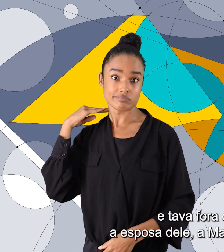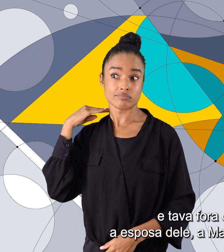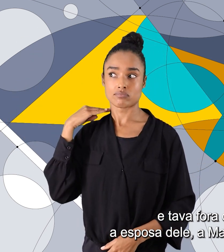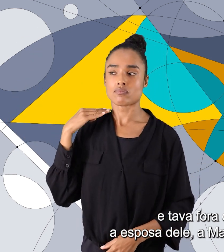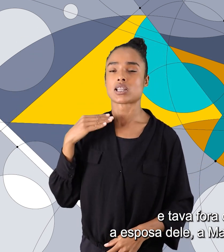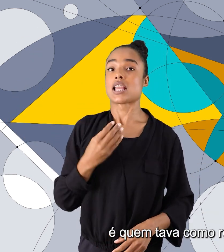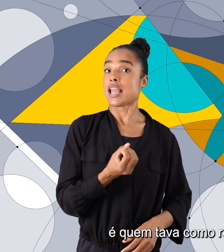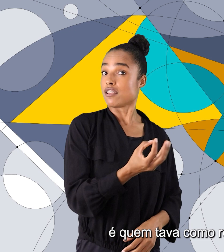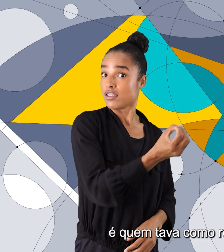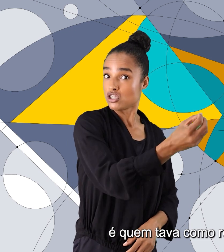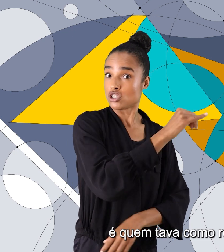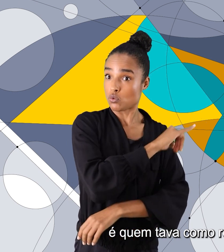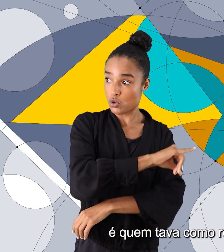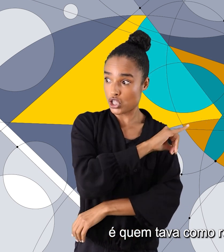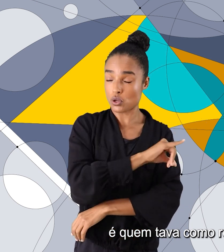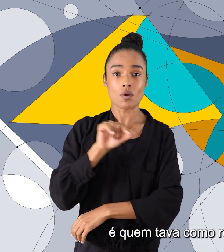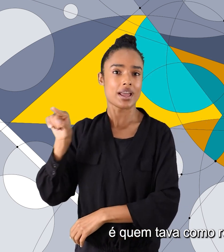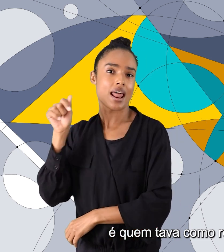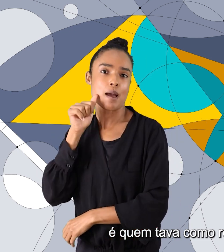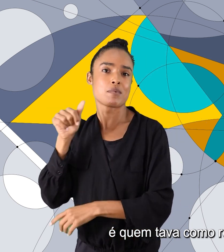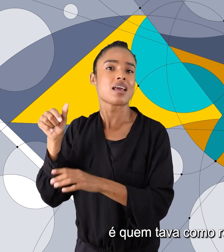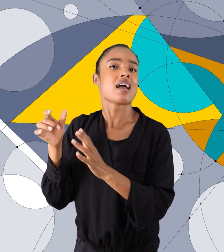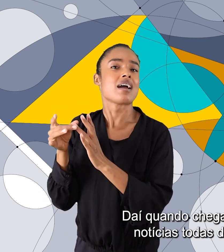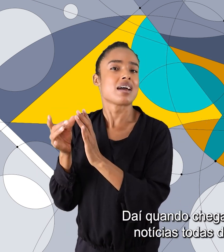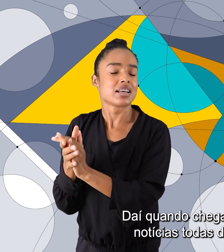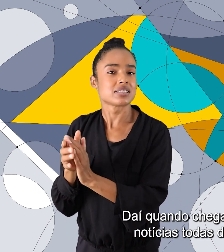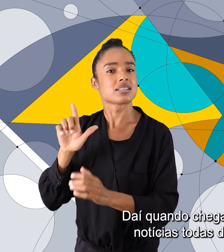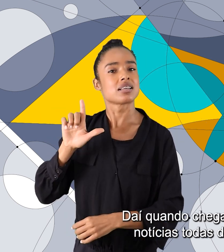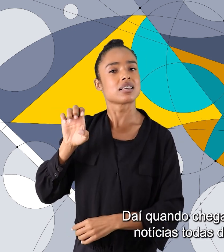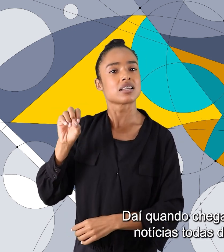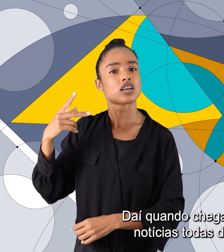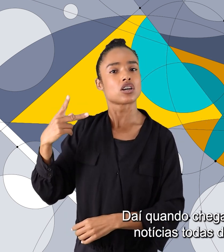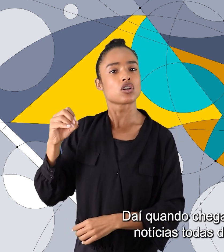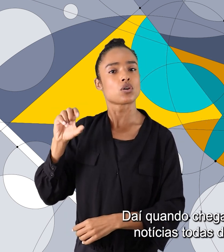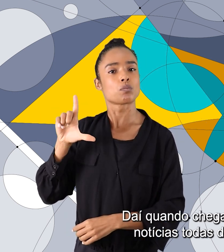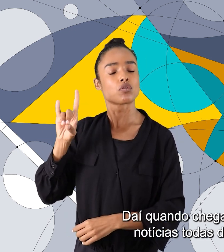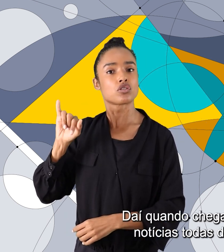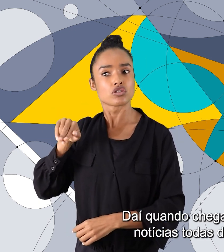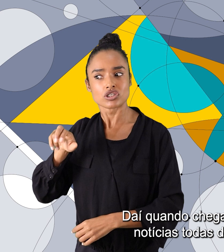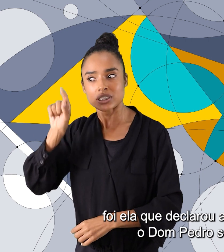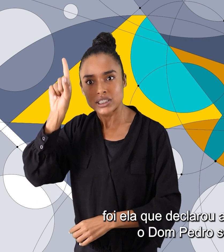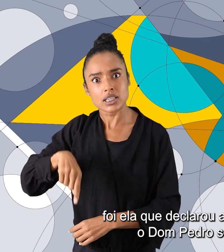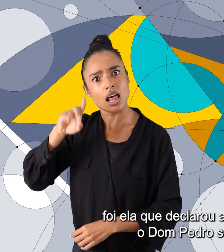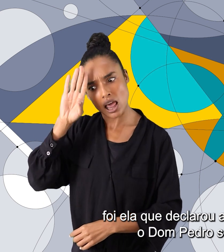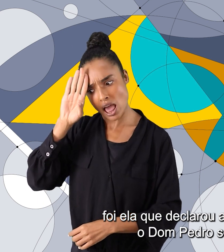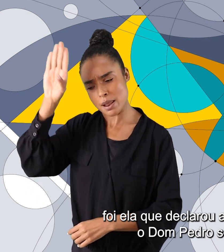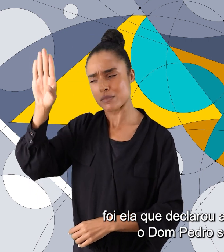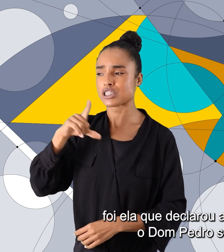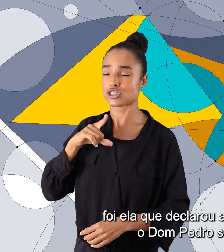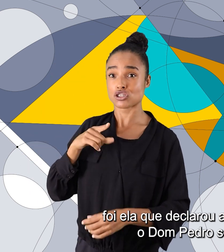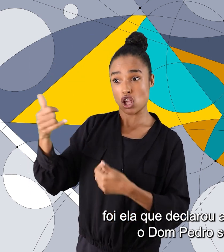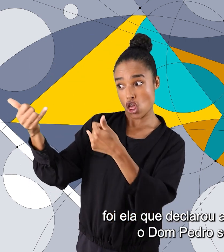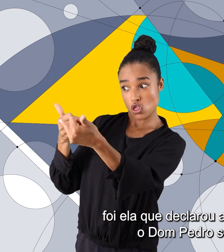Maria Leopoldina, é quem estava como regente interina. Daí, quando chegaram aquelas notícias todas de Portugal, foi ela que